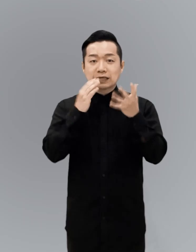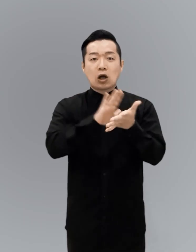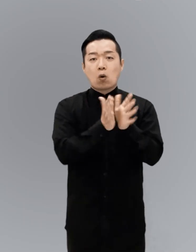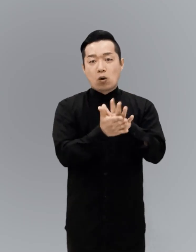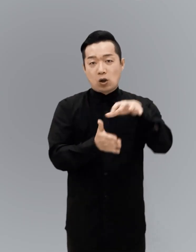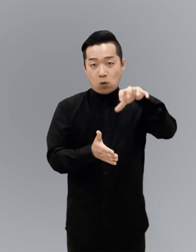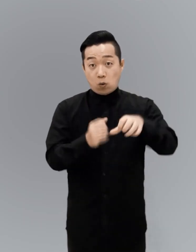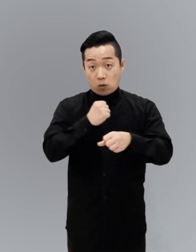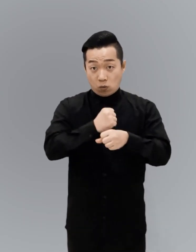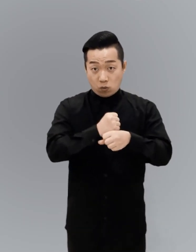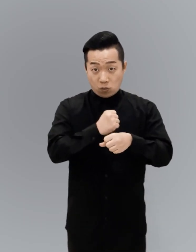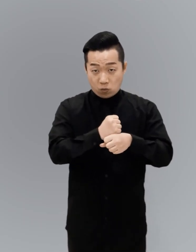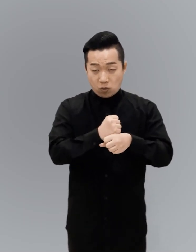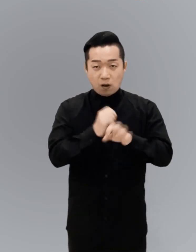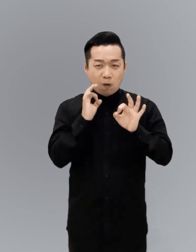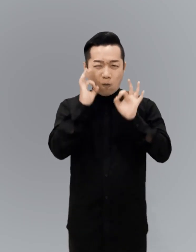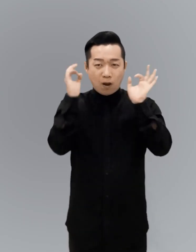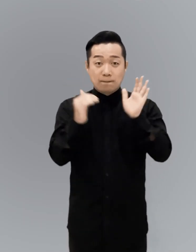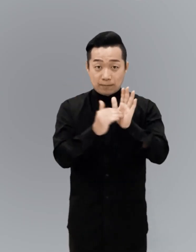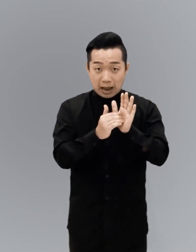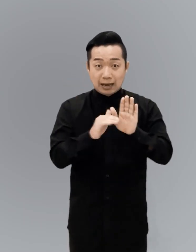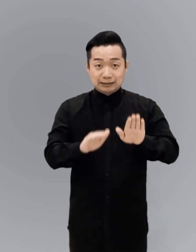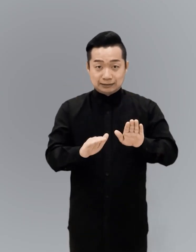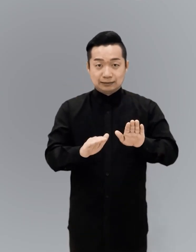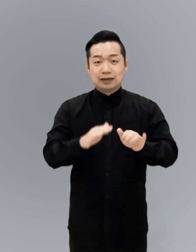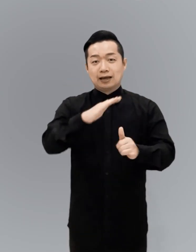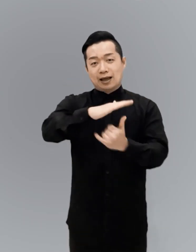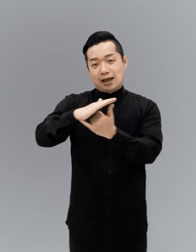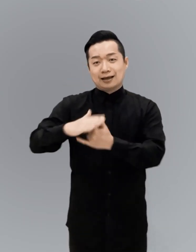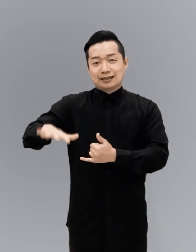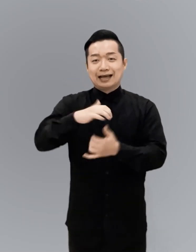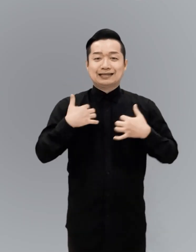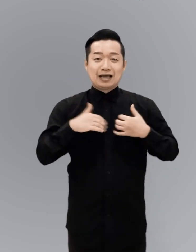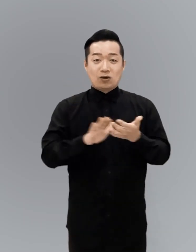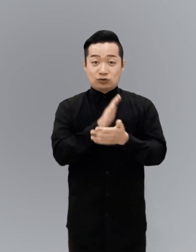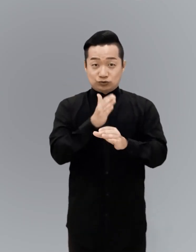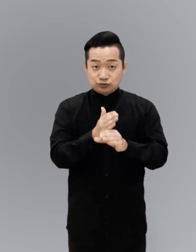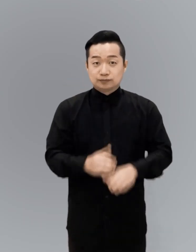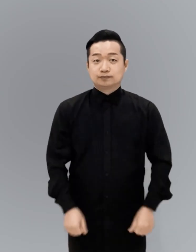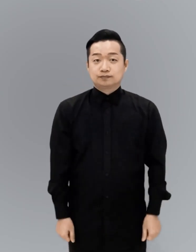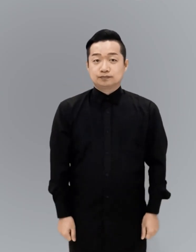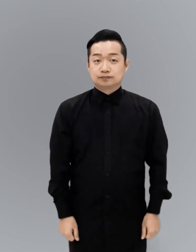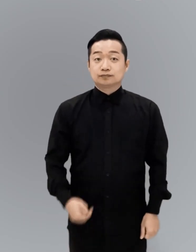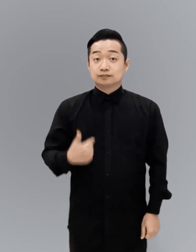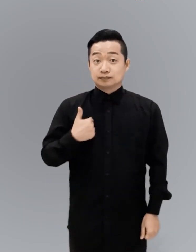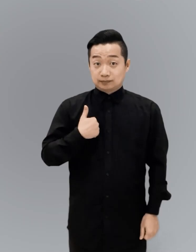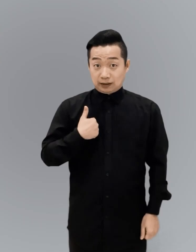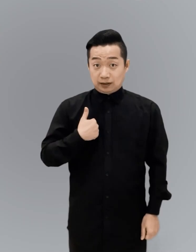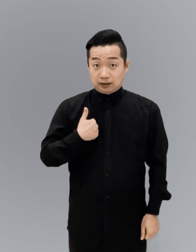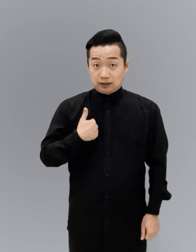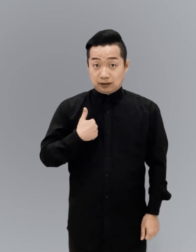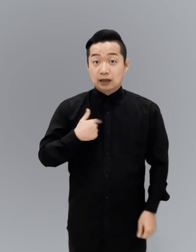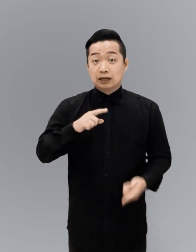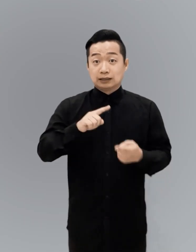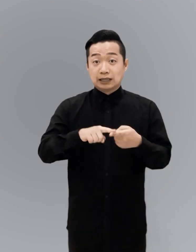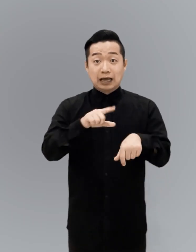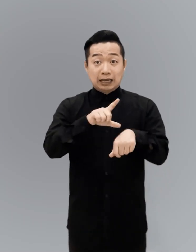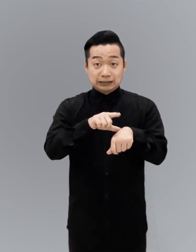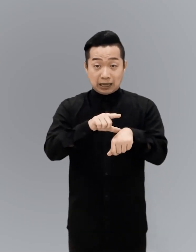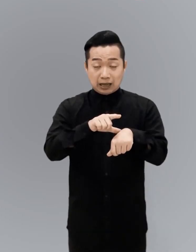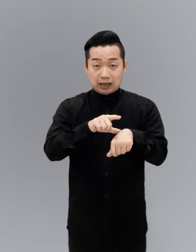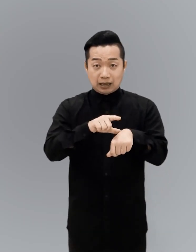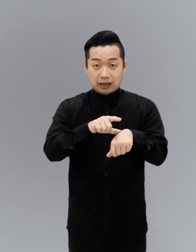새로운 놀이터 만드는 걸로 열정을 불살라서 지금 아이들이 되게 재미나게 놀고 있고요. 그리고 제 자신에